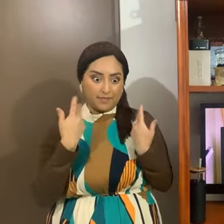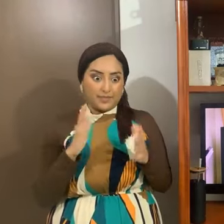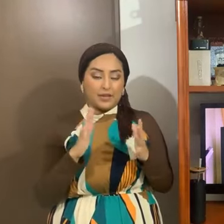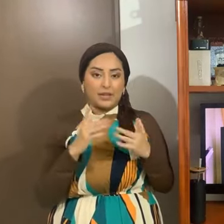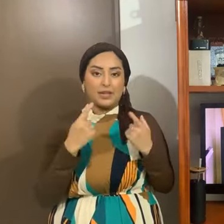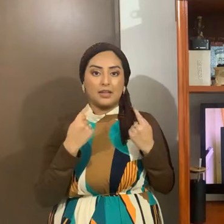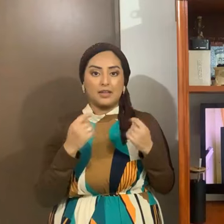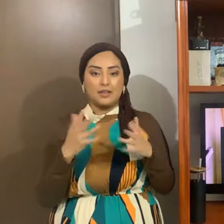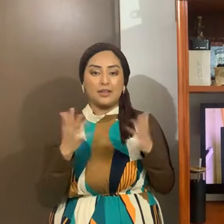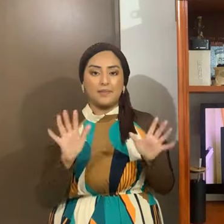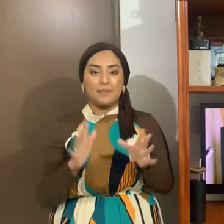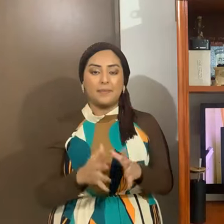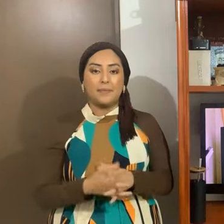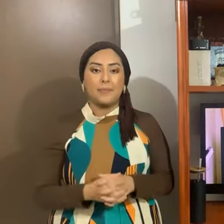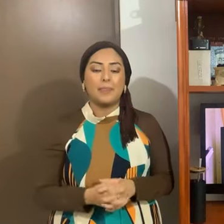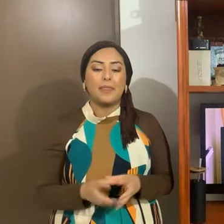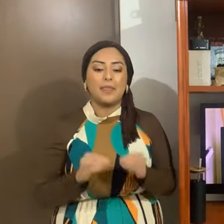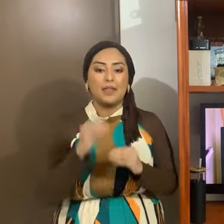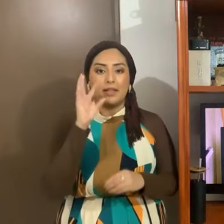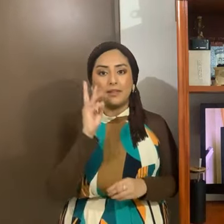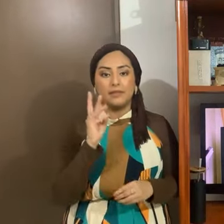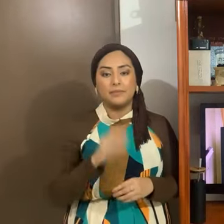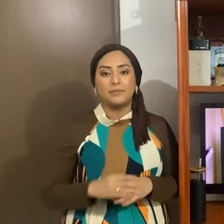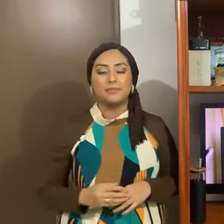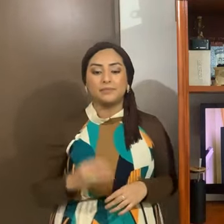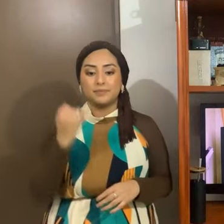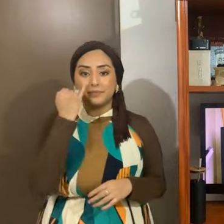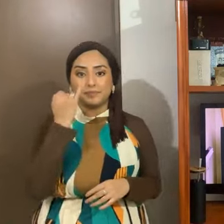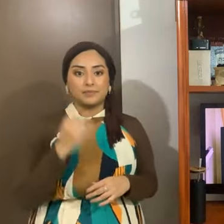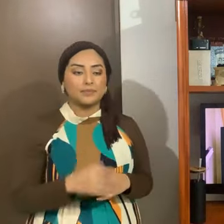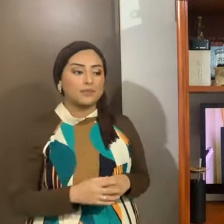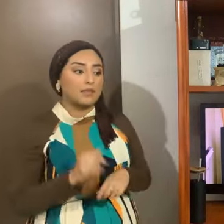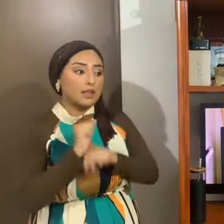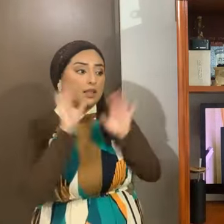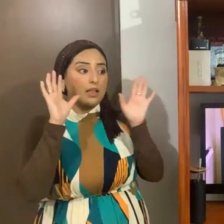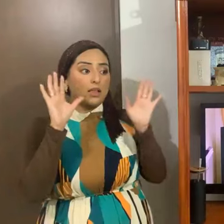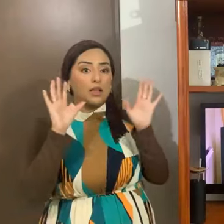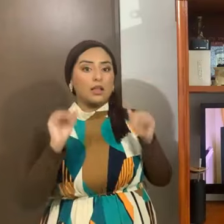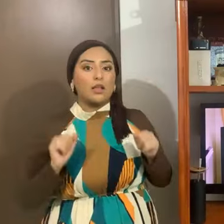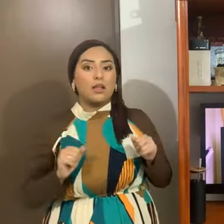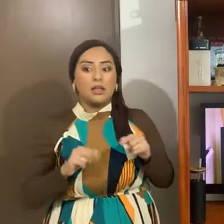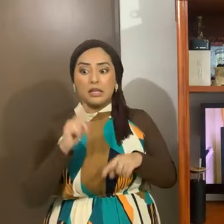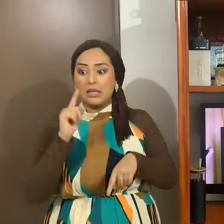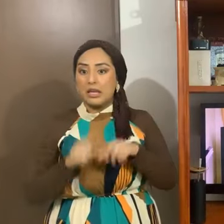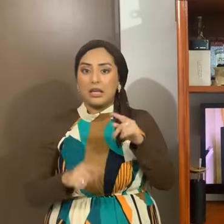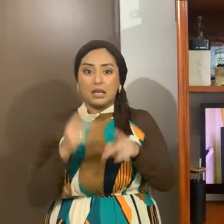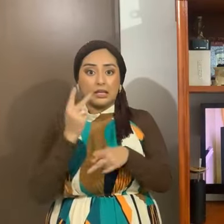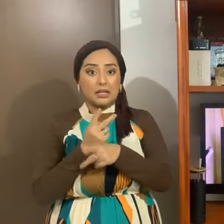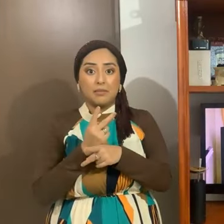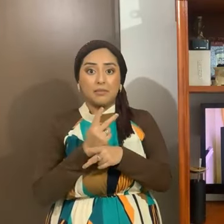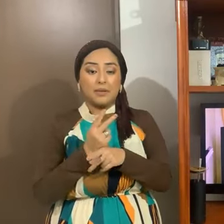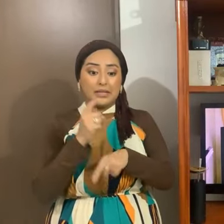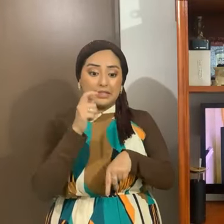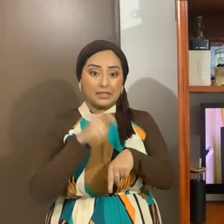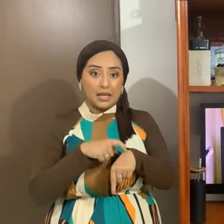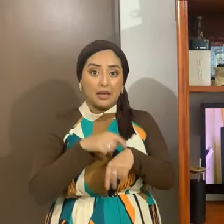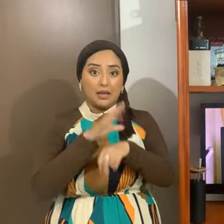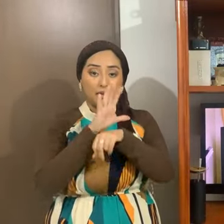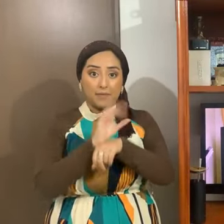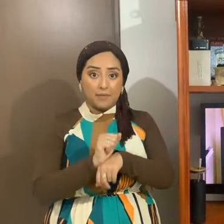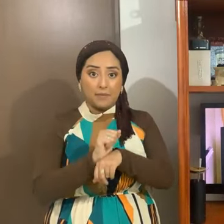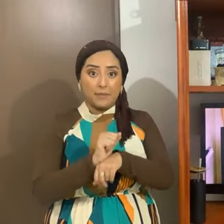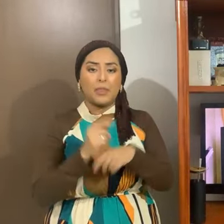hice. Punto 6. Si por alguna razón extraordinaria no se pudo cumplir en tiempo el